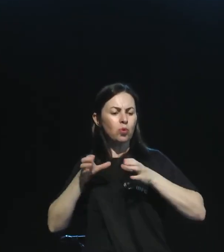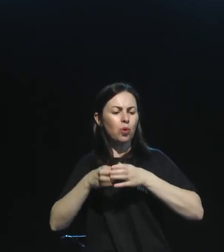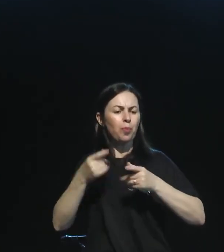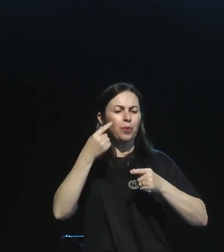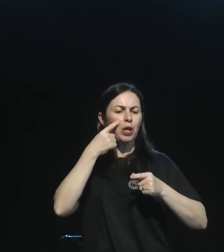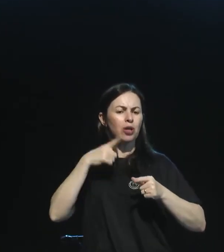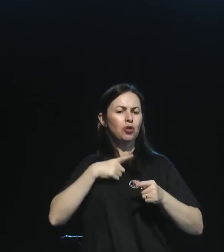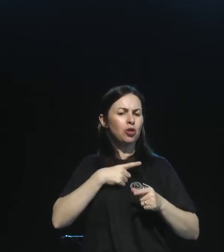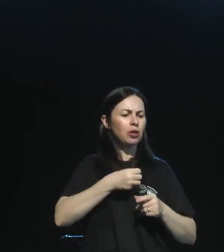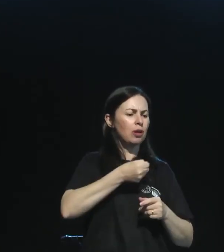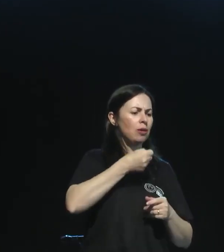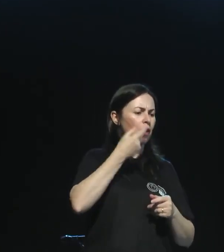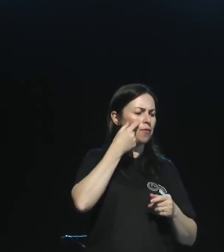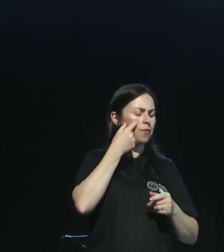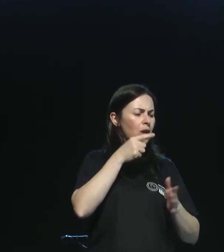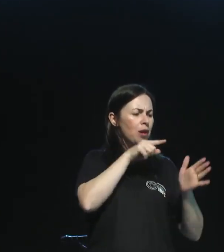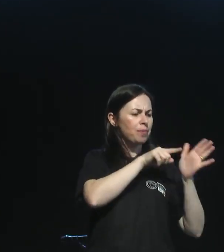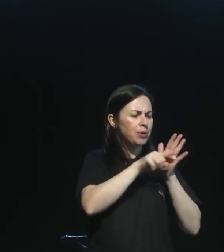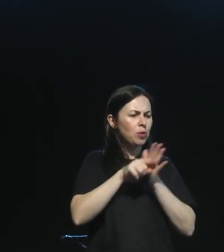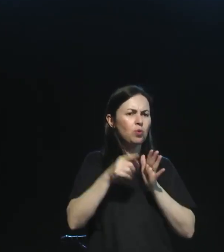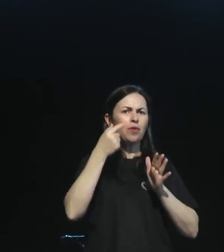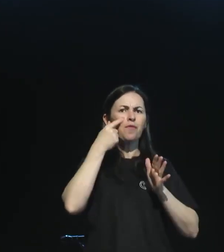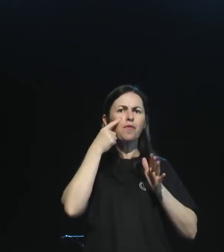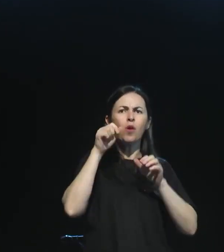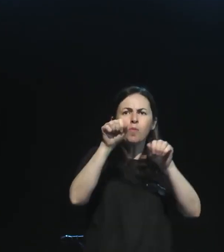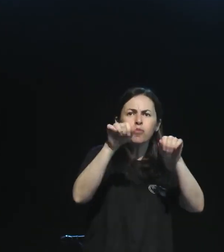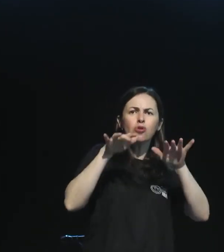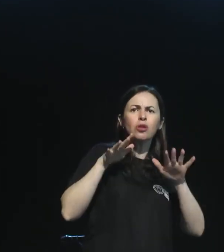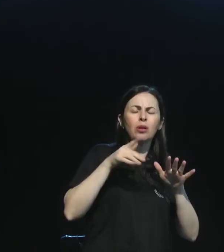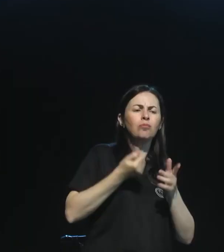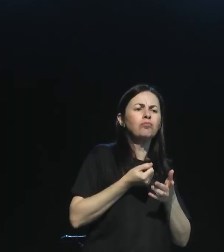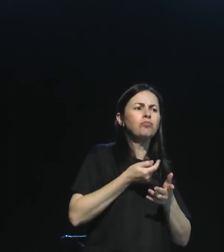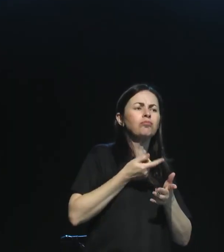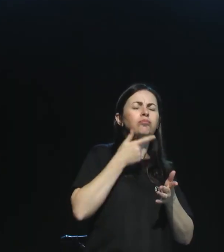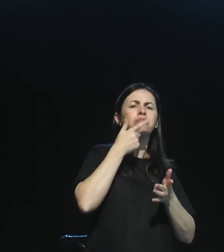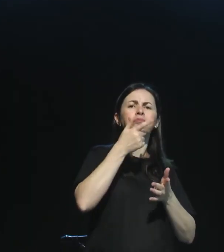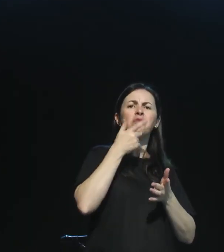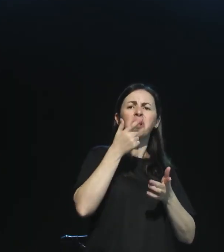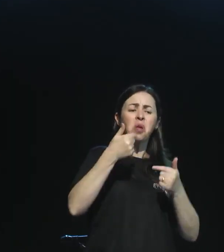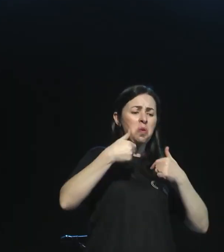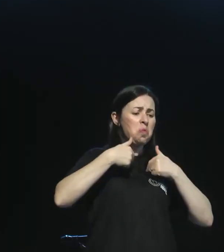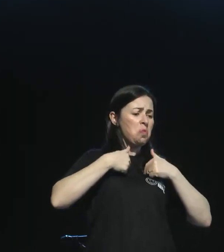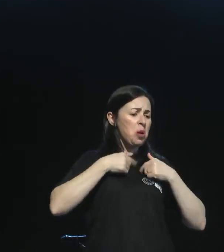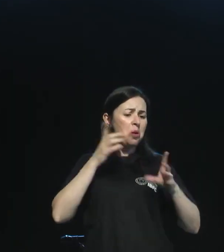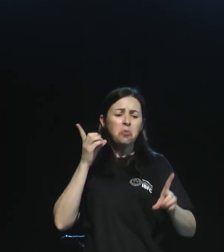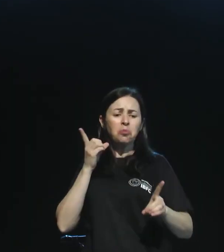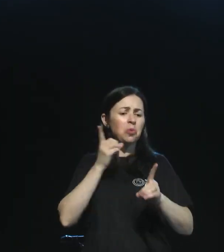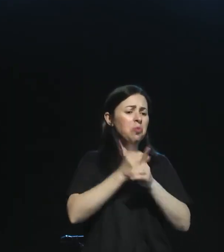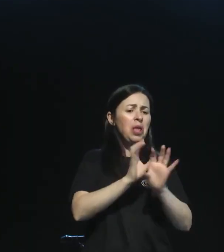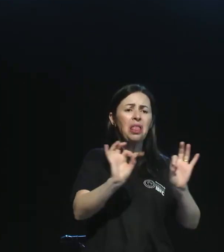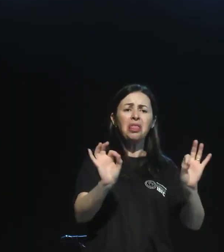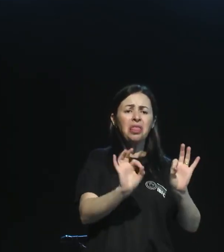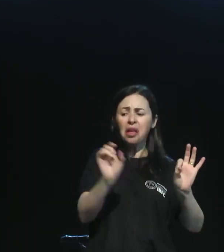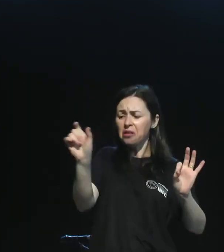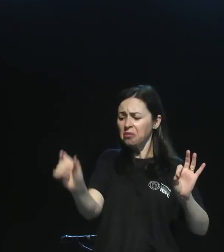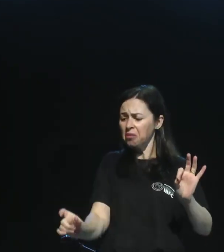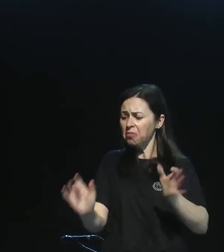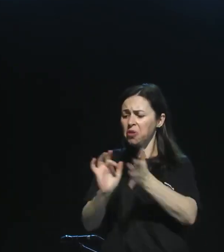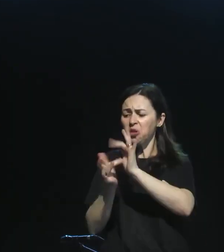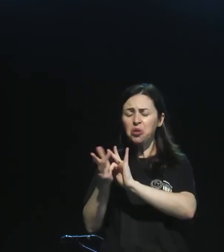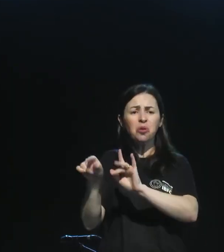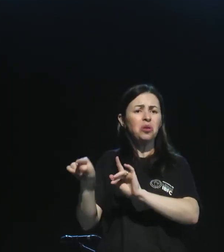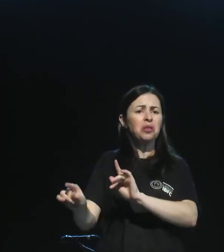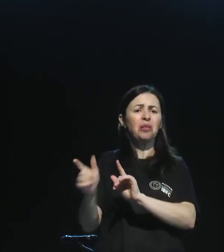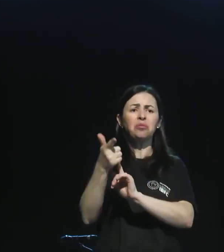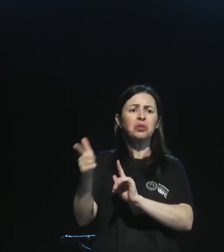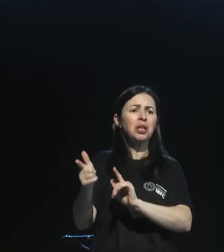foi diante da turba, da multidão, e disse: eu não encontro nele, eu não encontro em Jesus